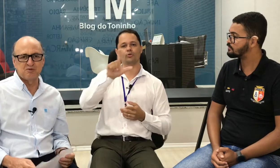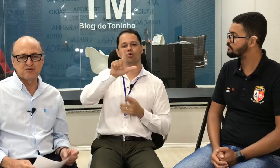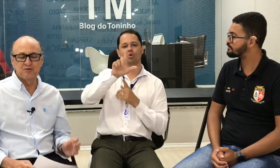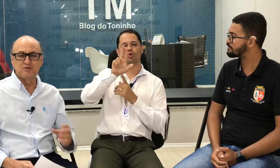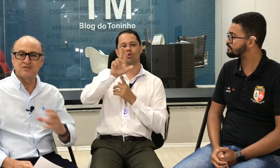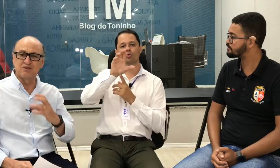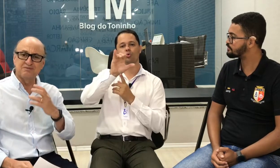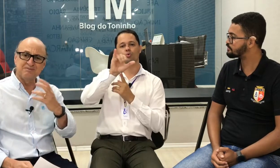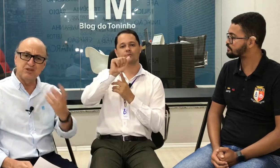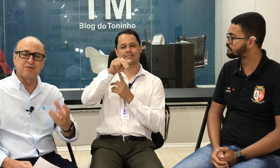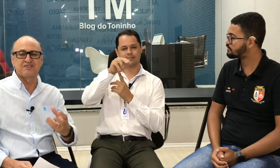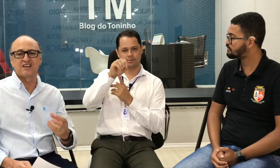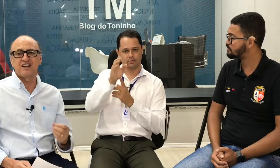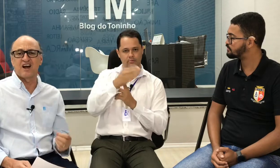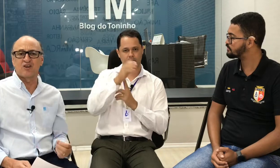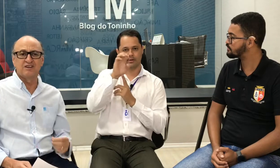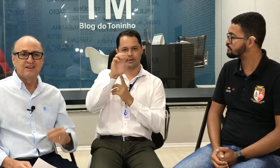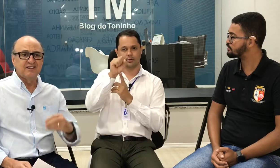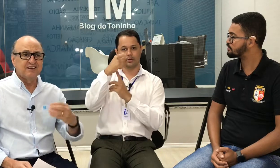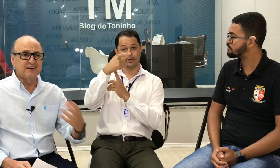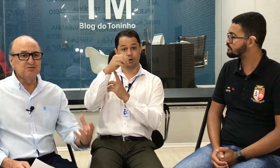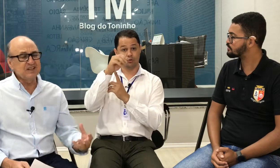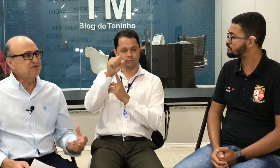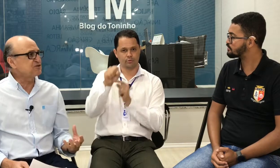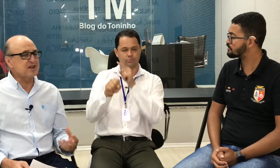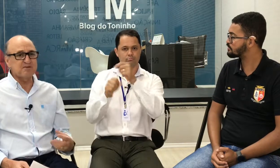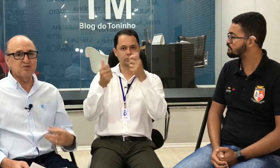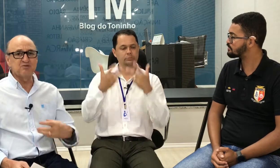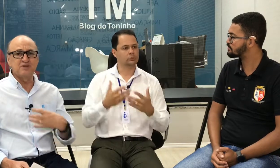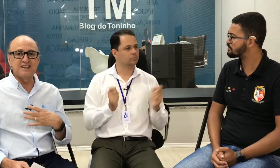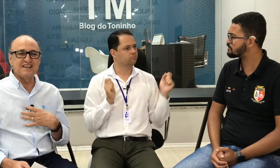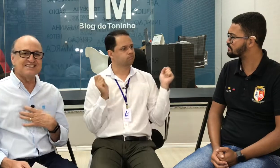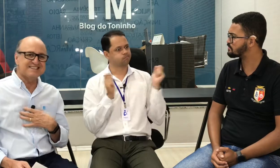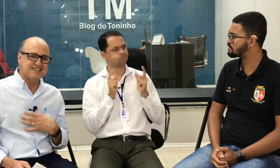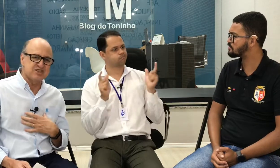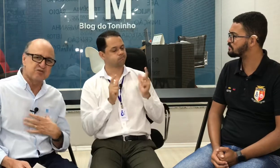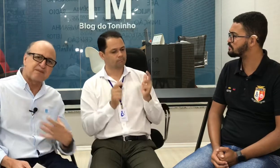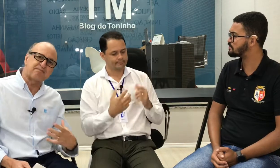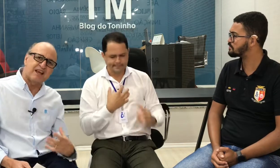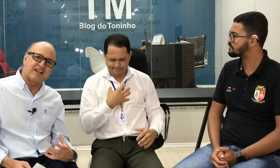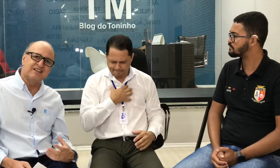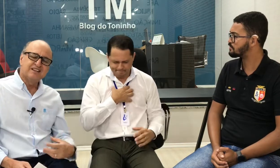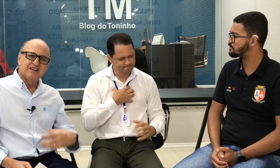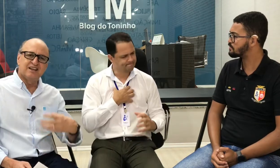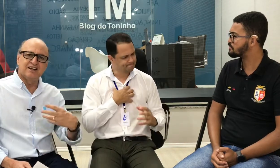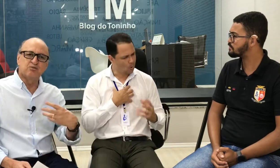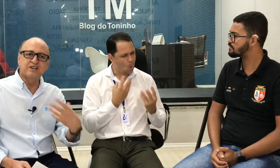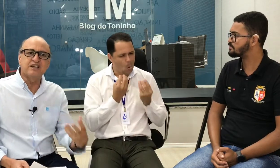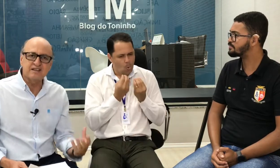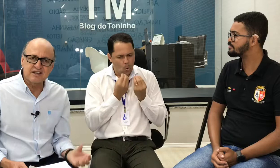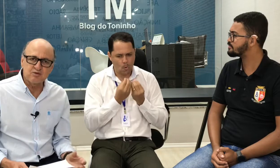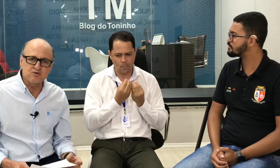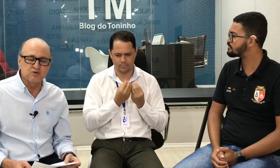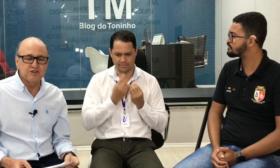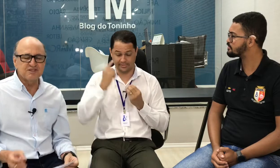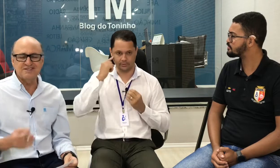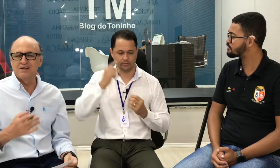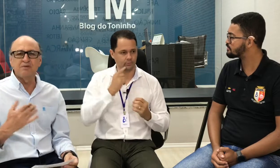O Luciano me deu uma verdadeira aula do que ele ficou sabendo, ele sentiu na pele o que é ser um surdo. A gente não